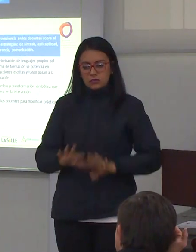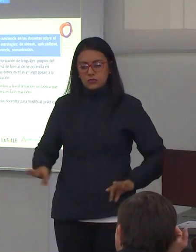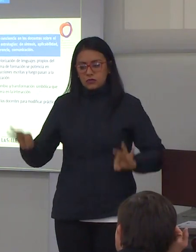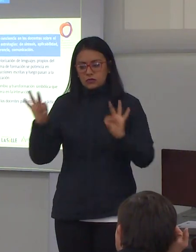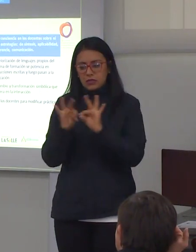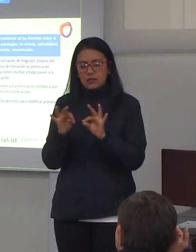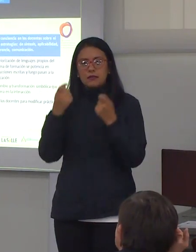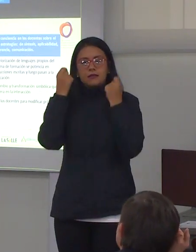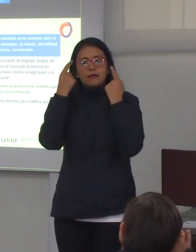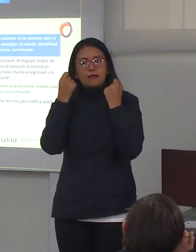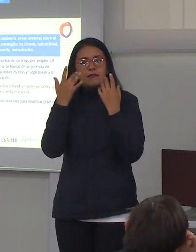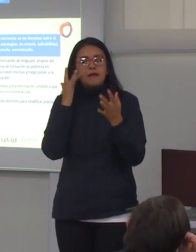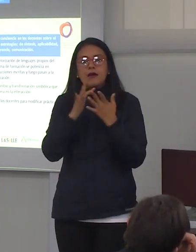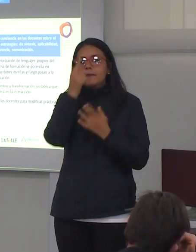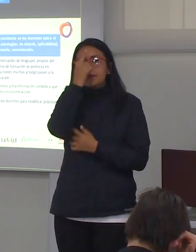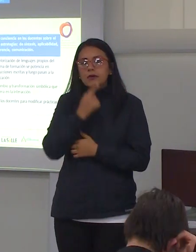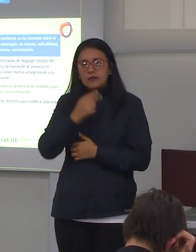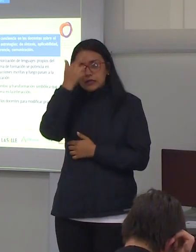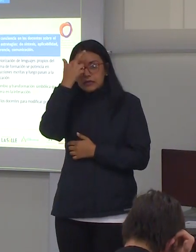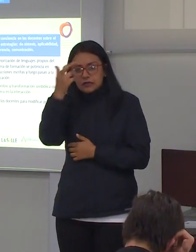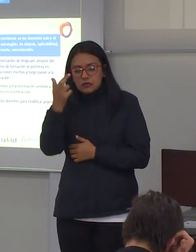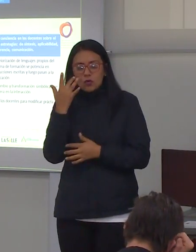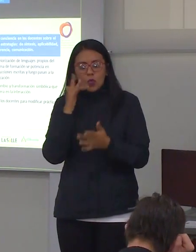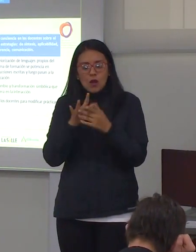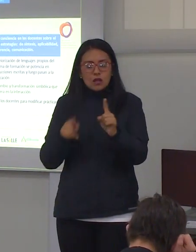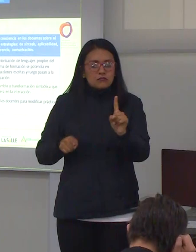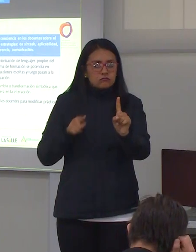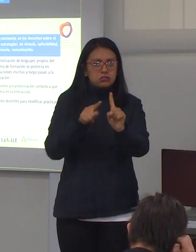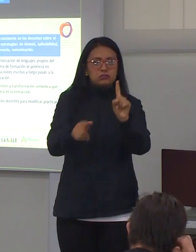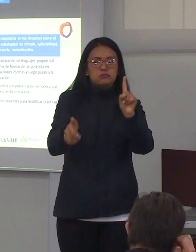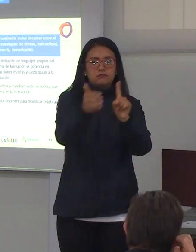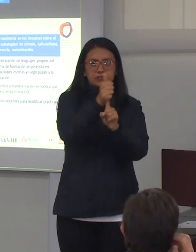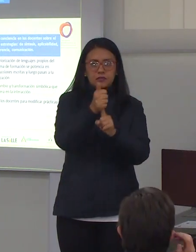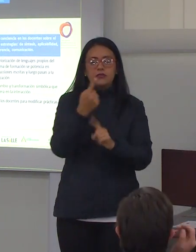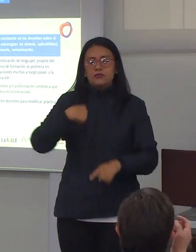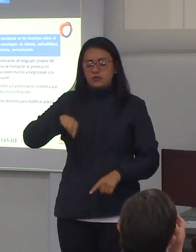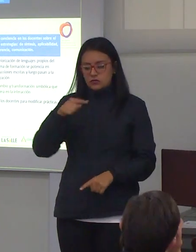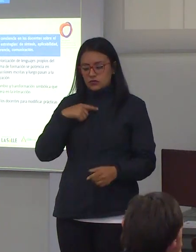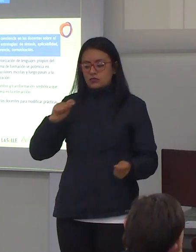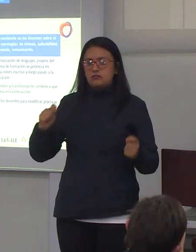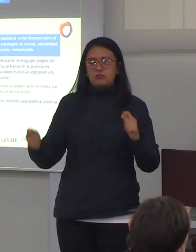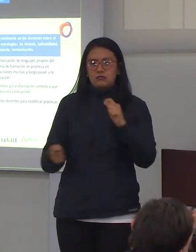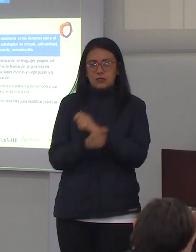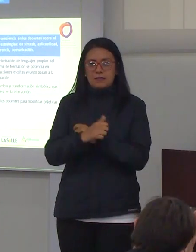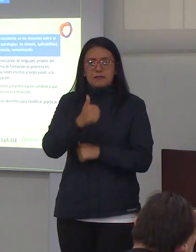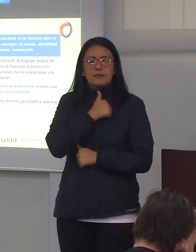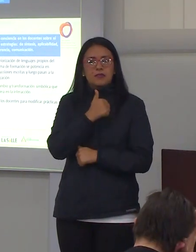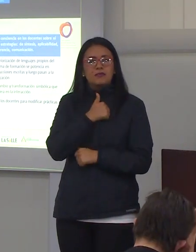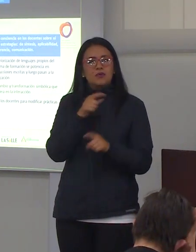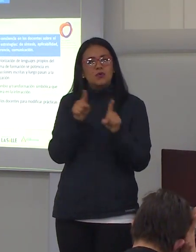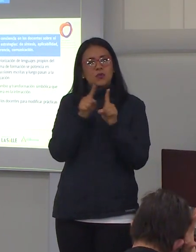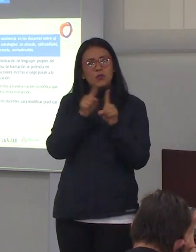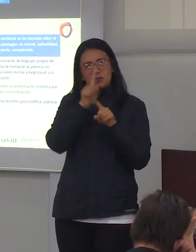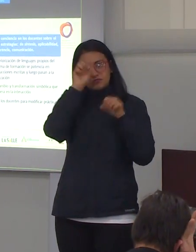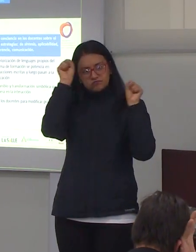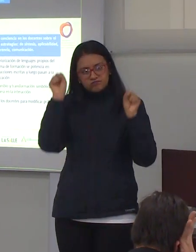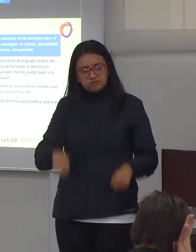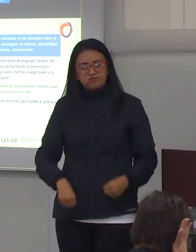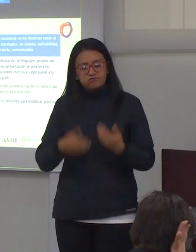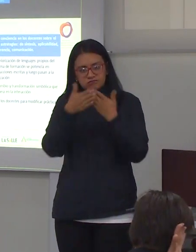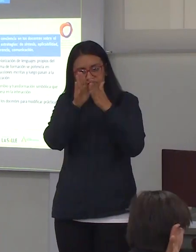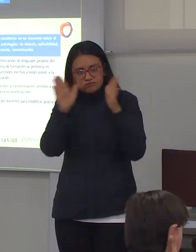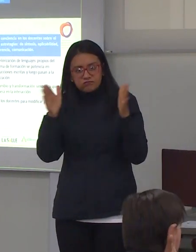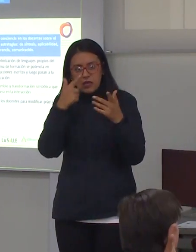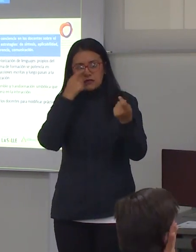en términos del perfil profesional definir las metas y esas son las que se nos convierten para nosotros en una posibilidad en